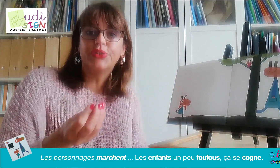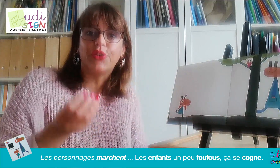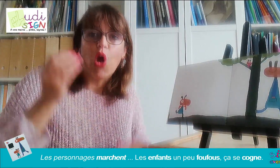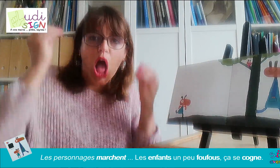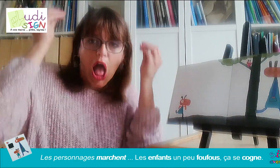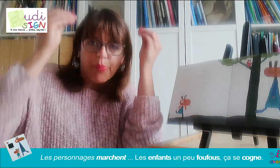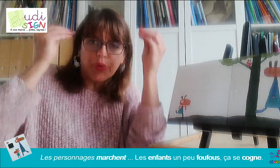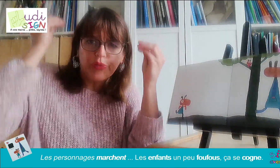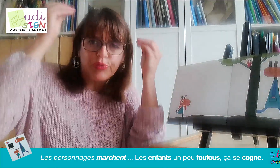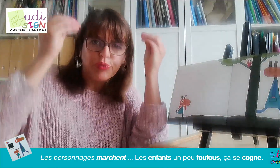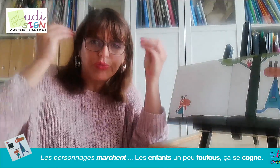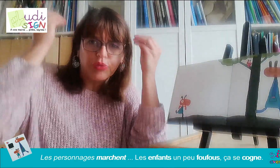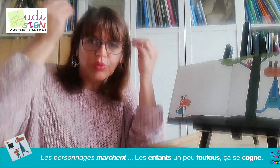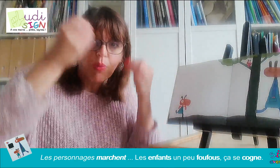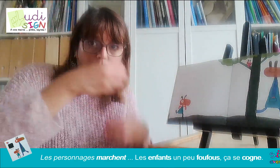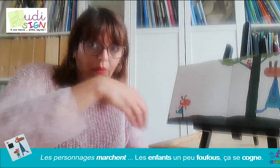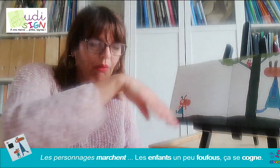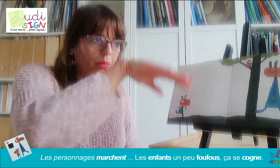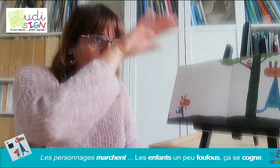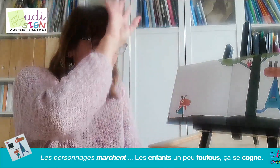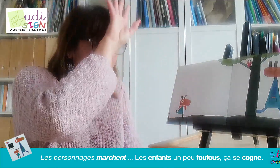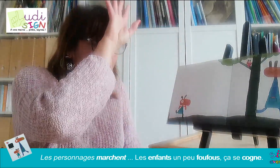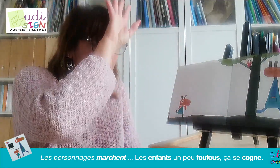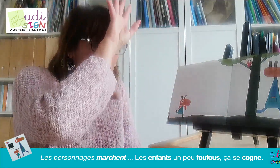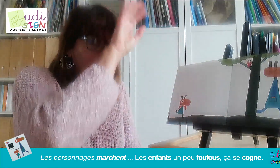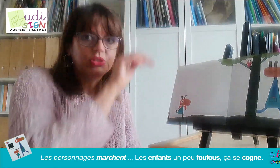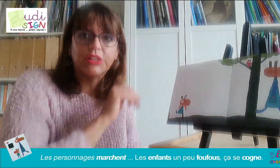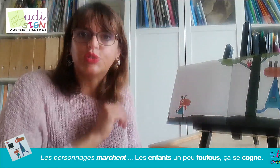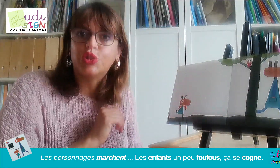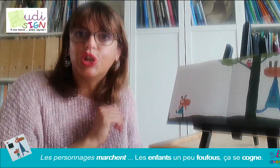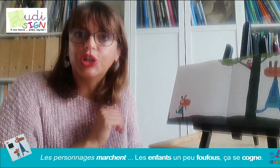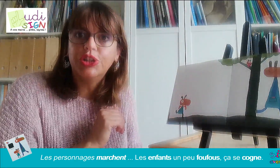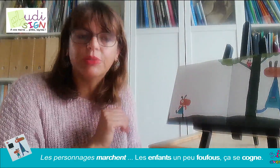Enfants un peu foufou, oh, ça se cogne.